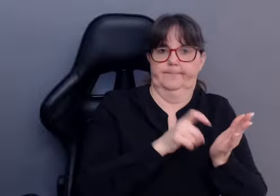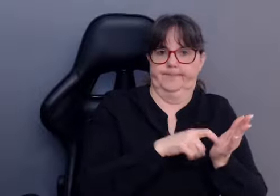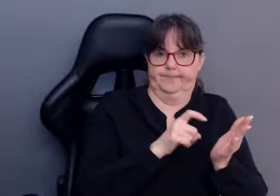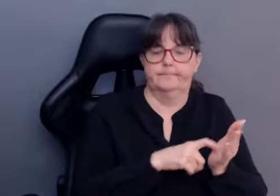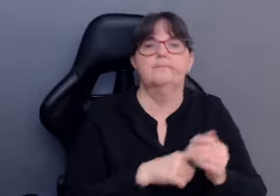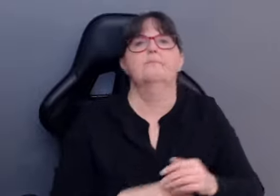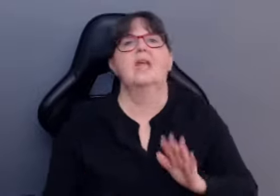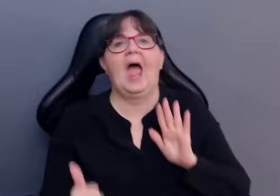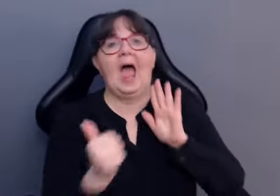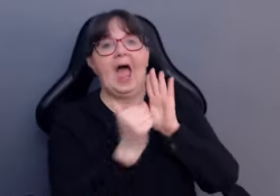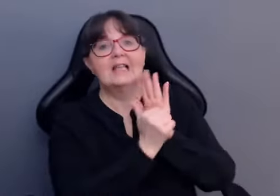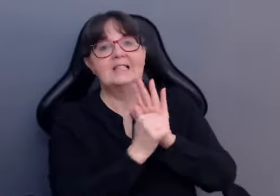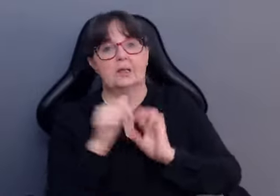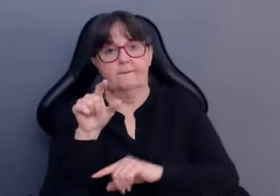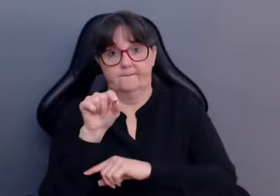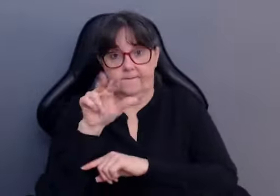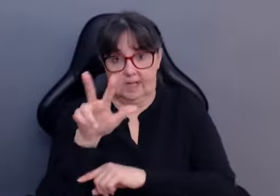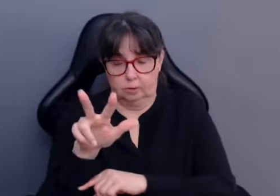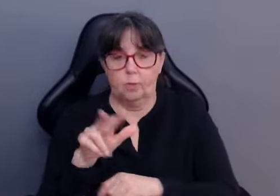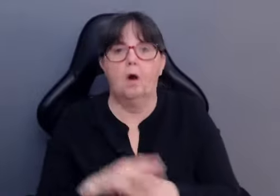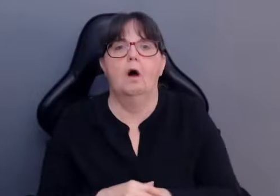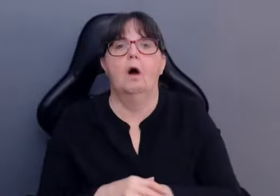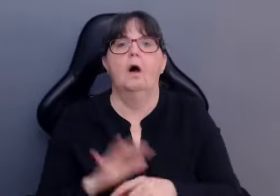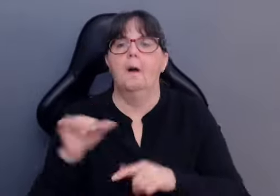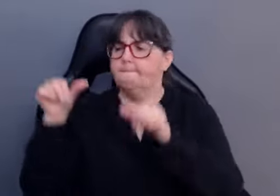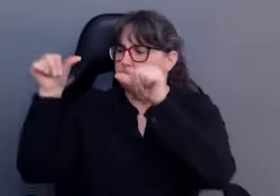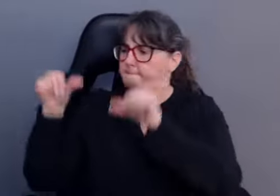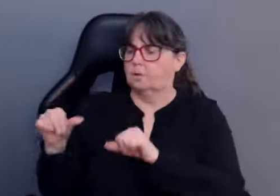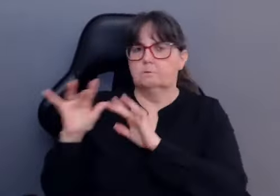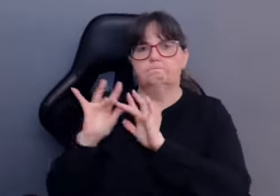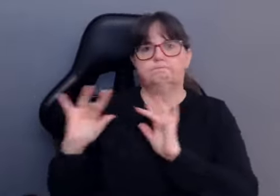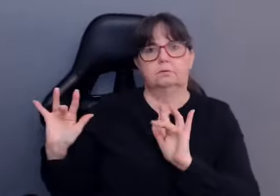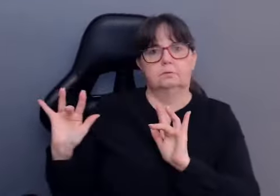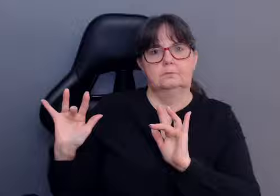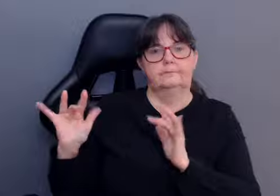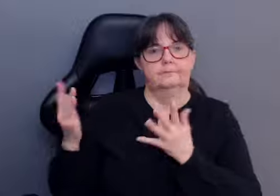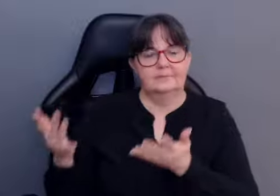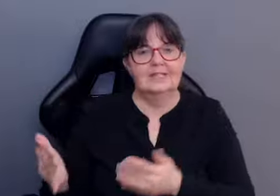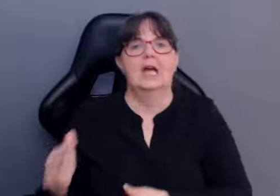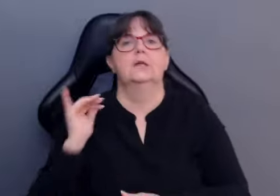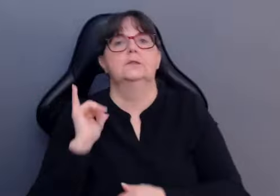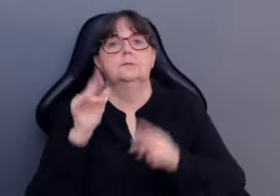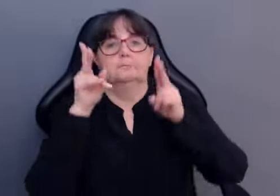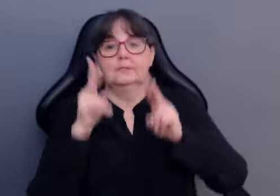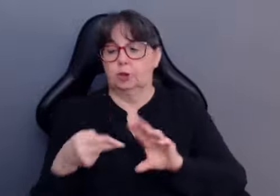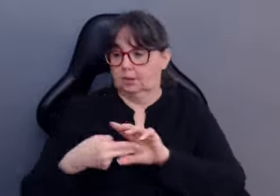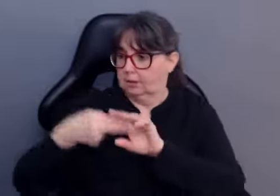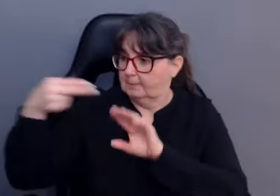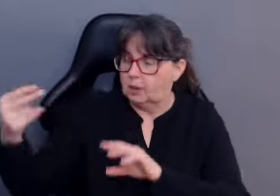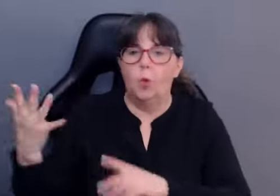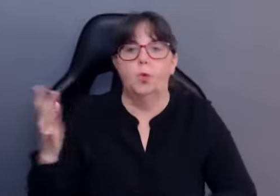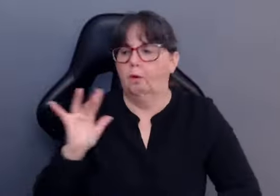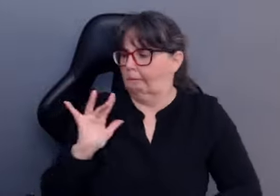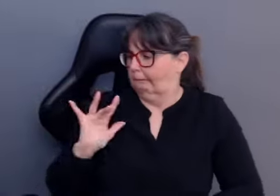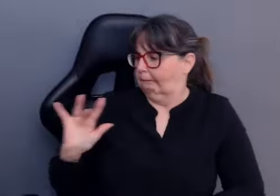Article 23. Poste vacant. S'il y a démission ou vacance au